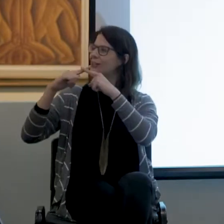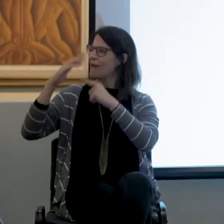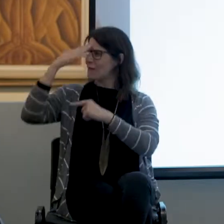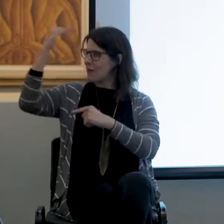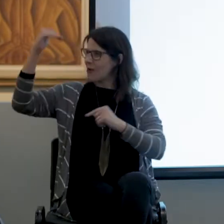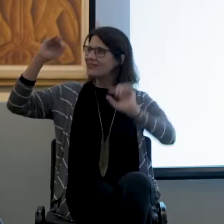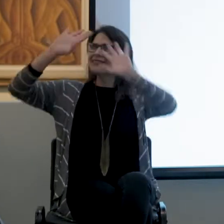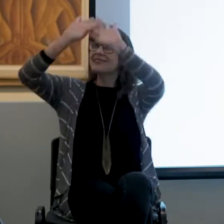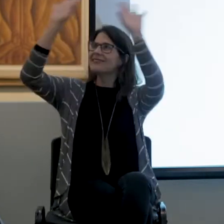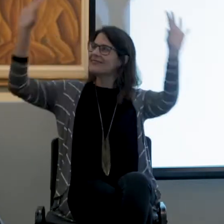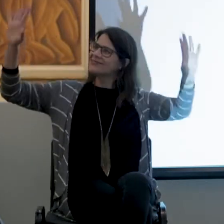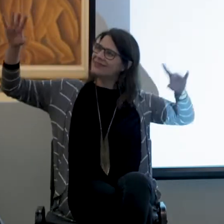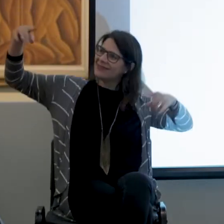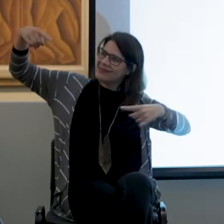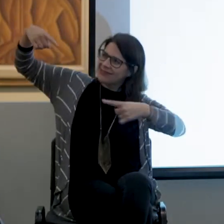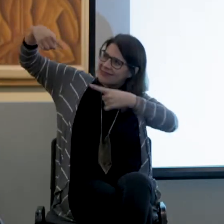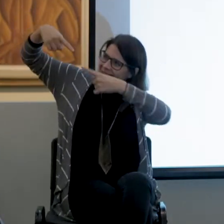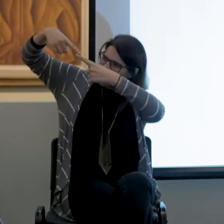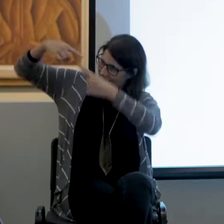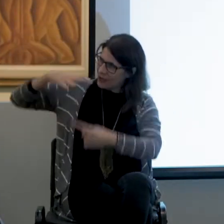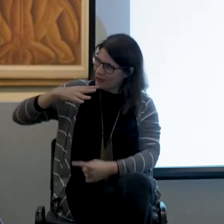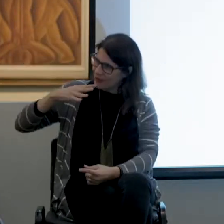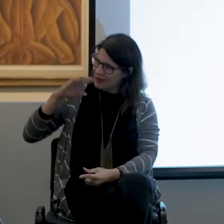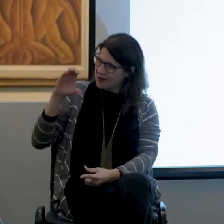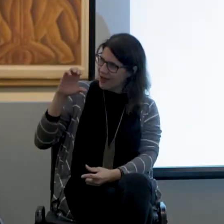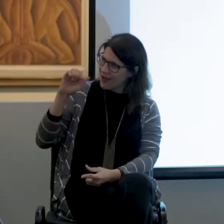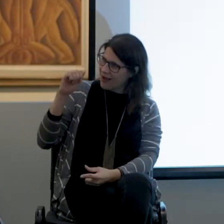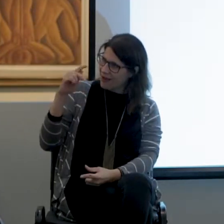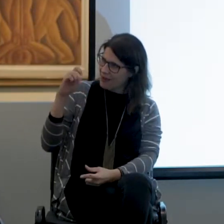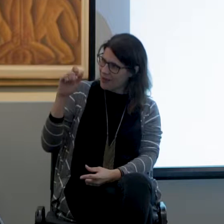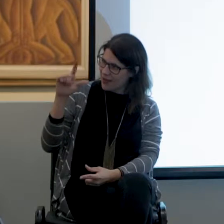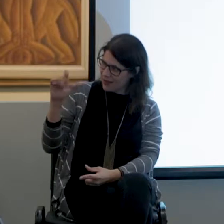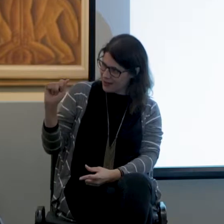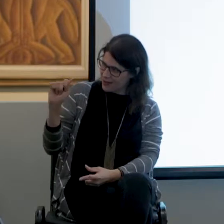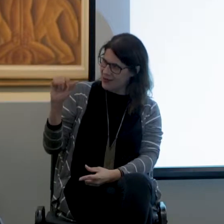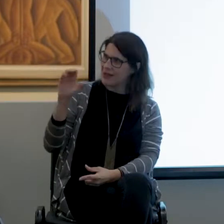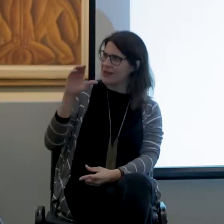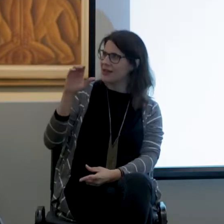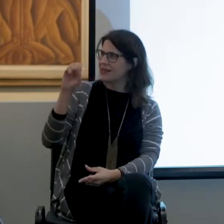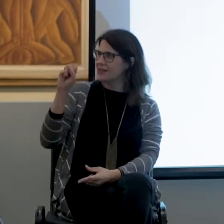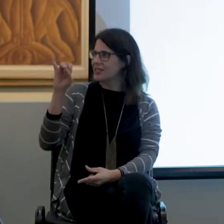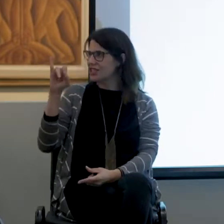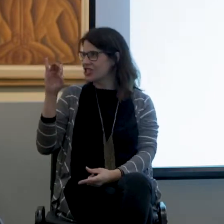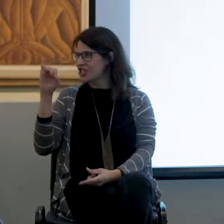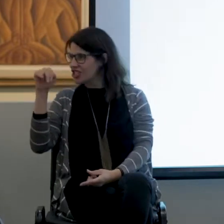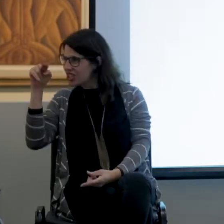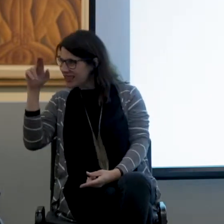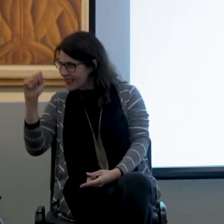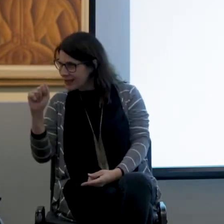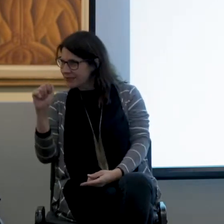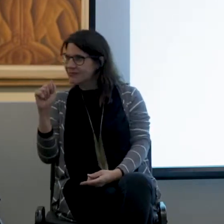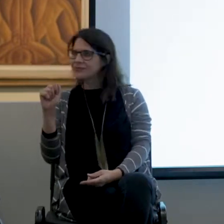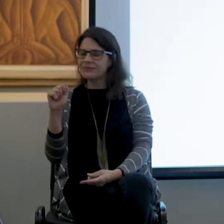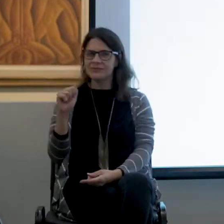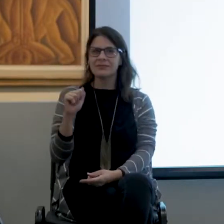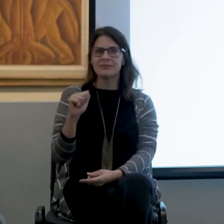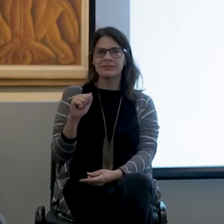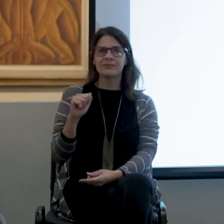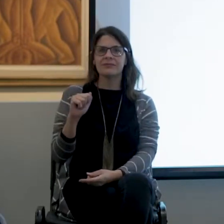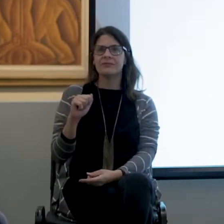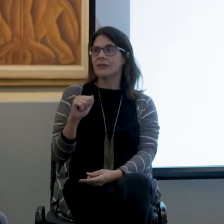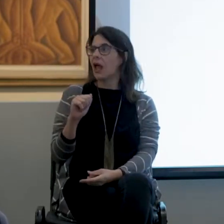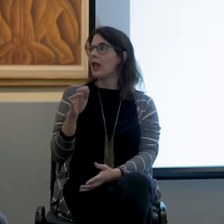a pedido de um papa, que esqueci qual era, e depois o outro papa que entra, manda botar toda sainhas